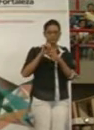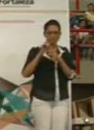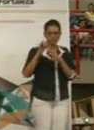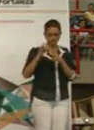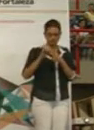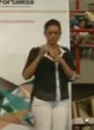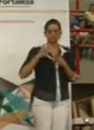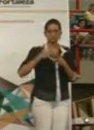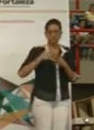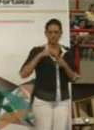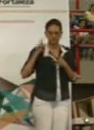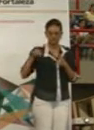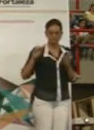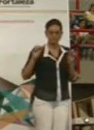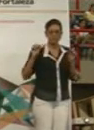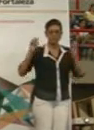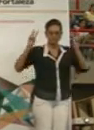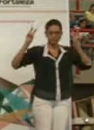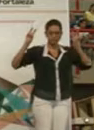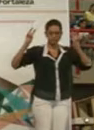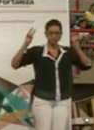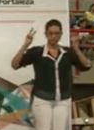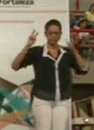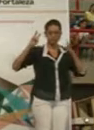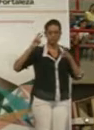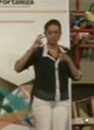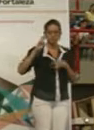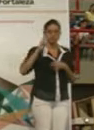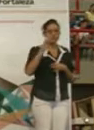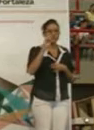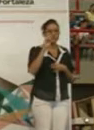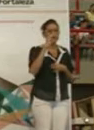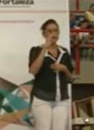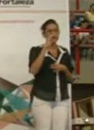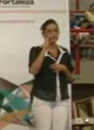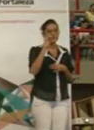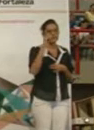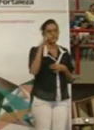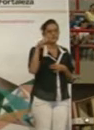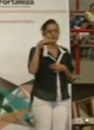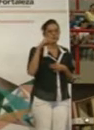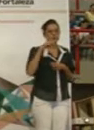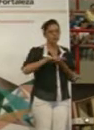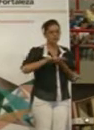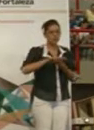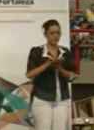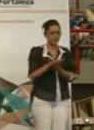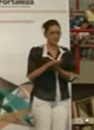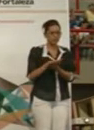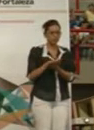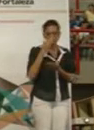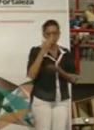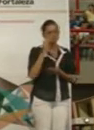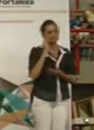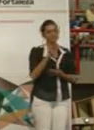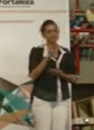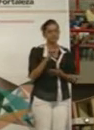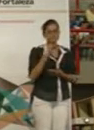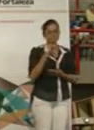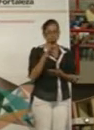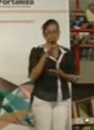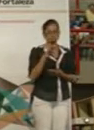muito de tratar, que é o racismo, né? Houve agora, esse ano no Brasil, um caso famoso